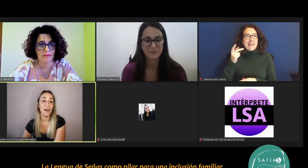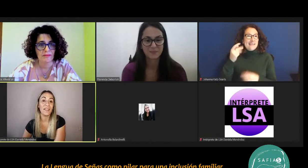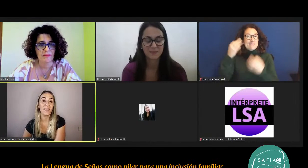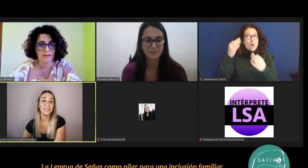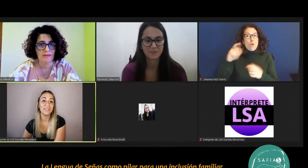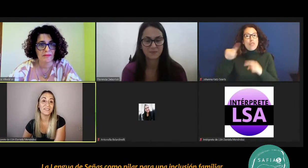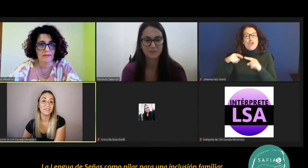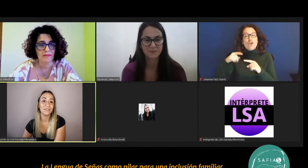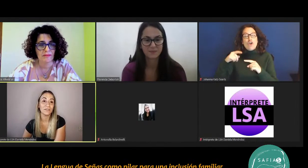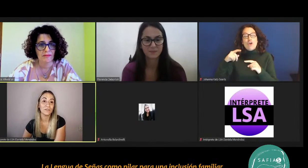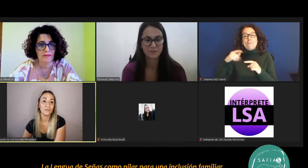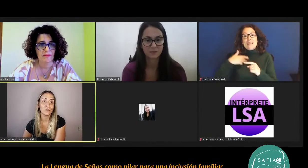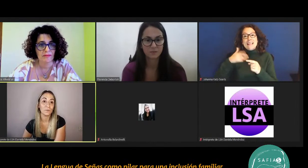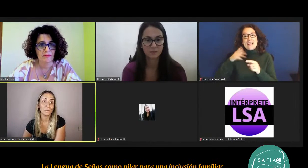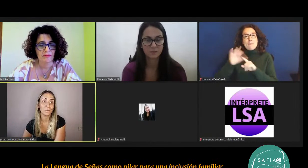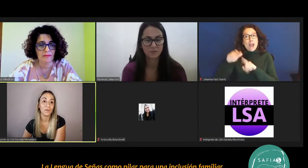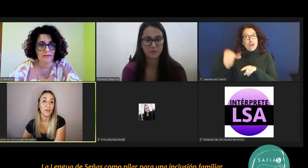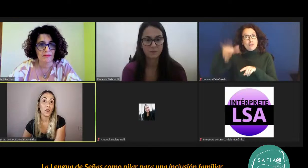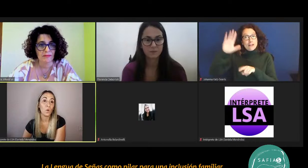Mis padres,